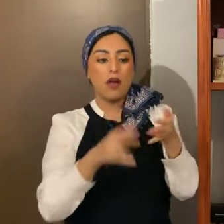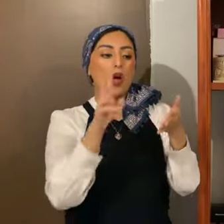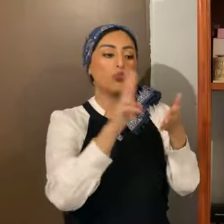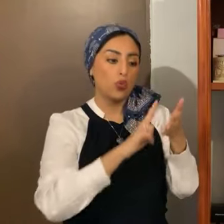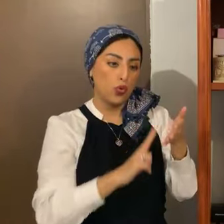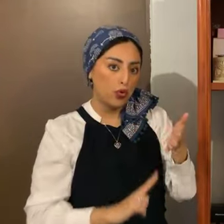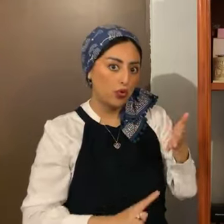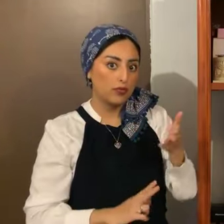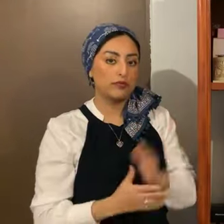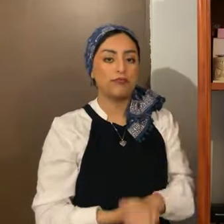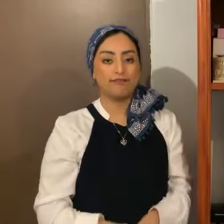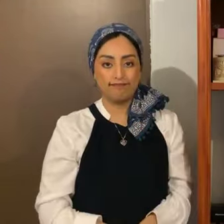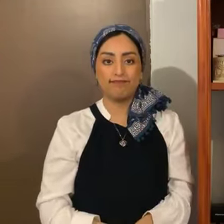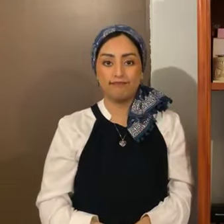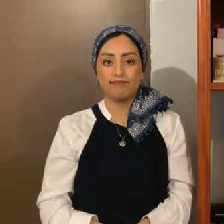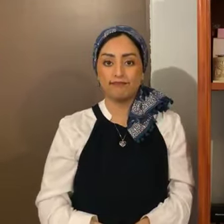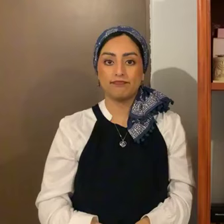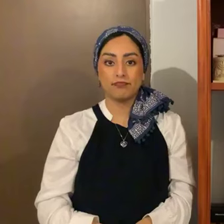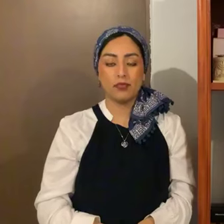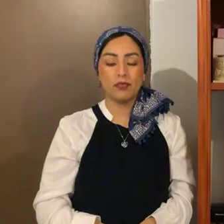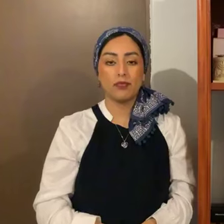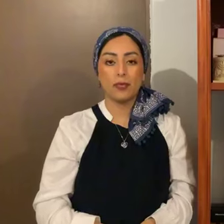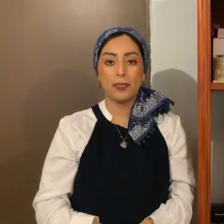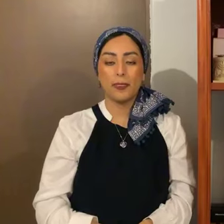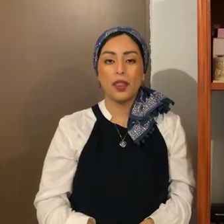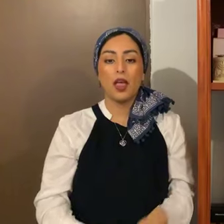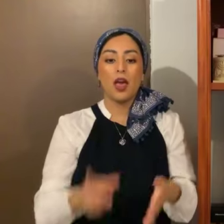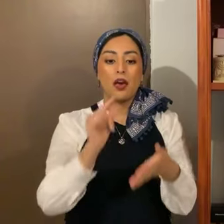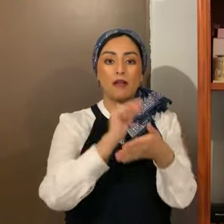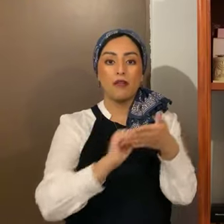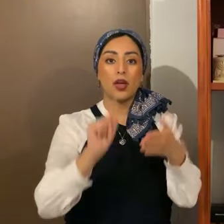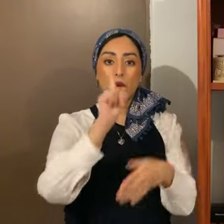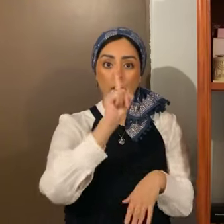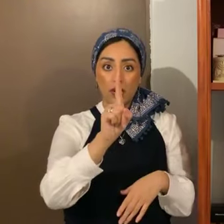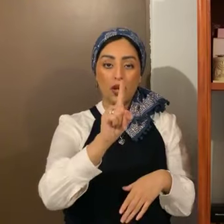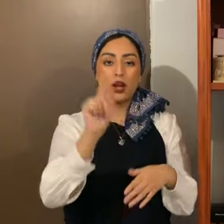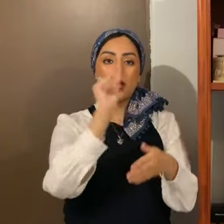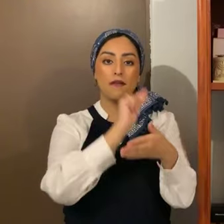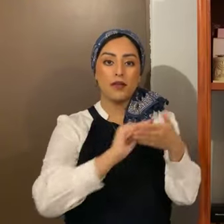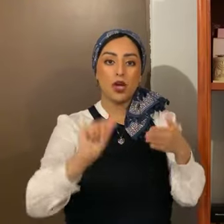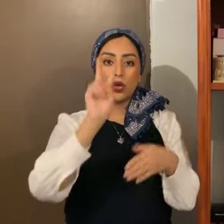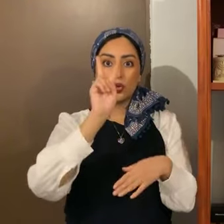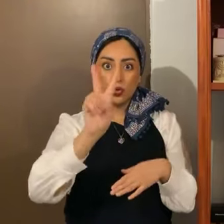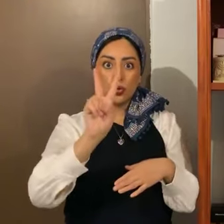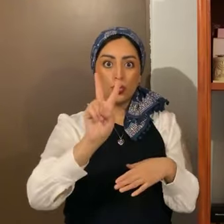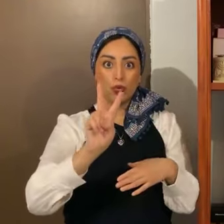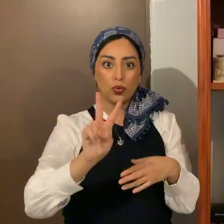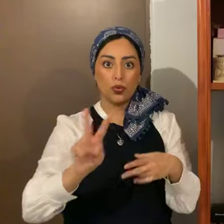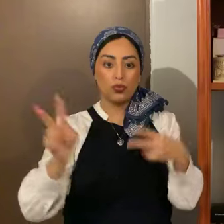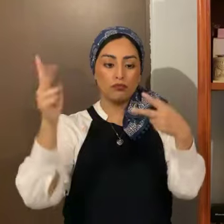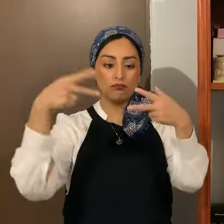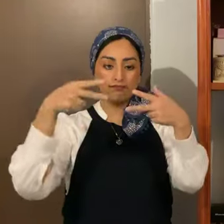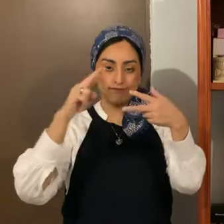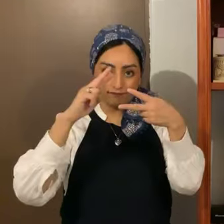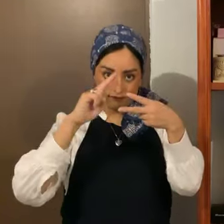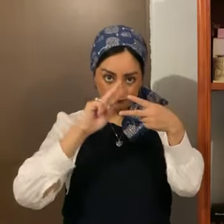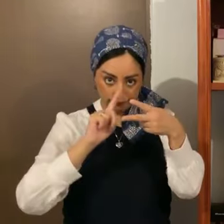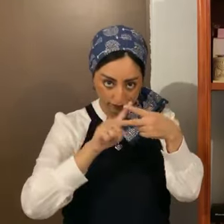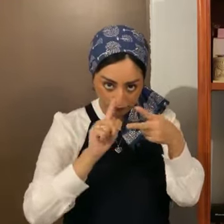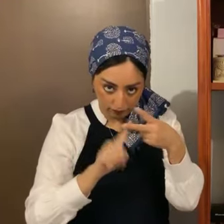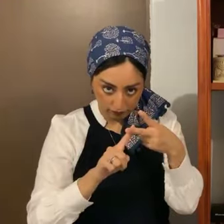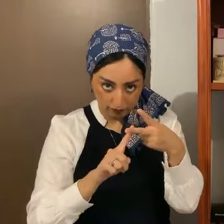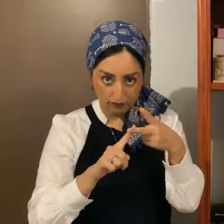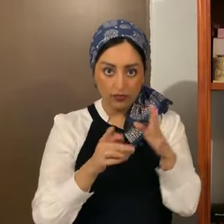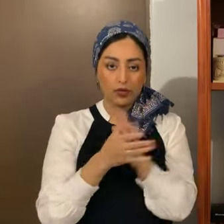acuerdo? Bueno, el verso 1 y el verso 2 específicamente, la